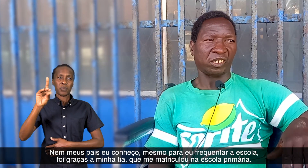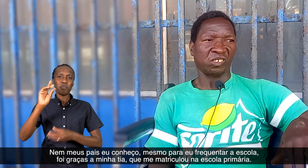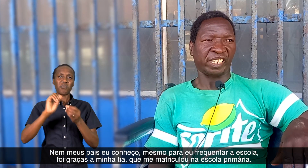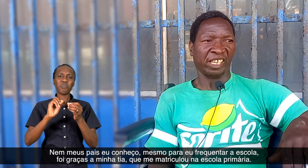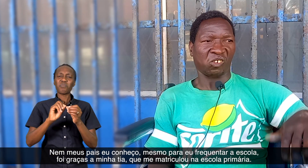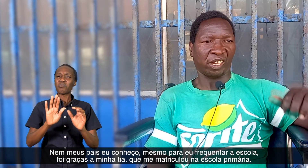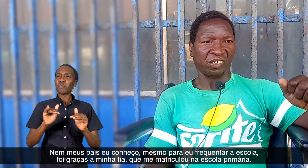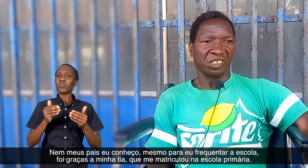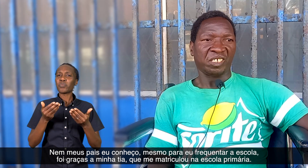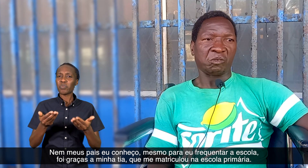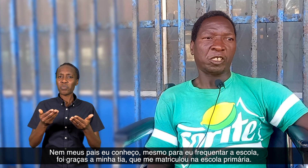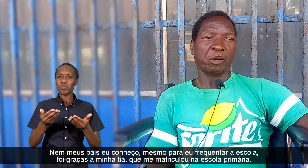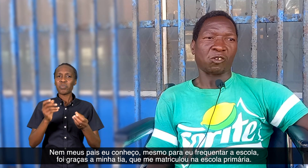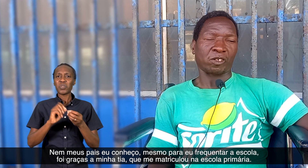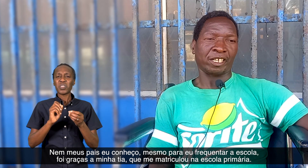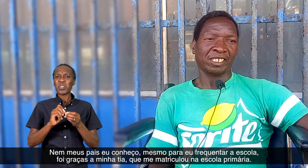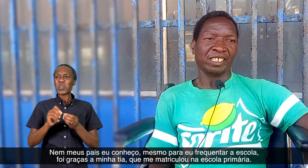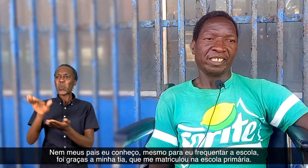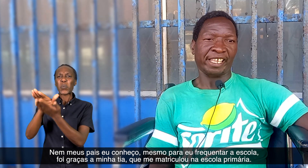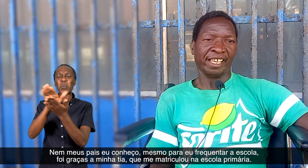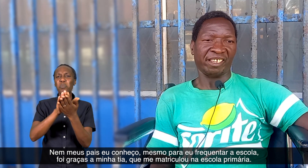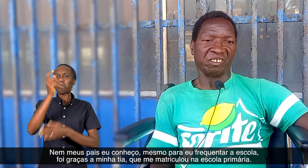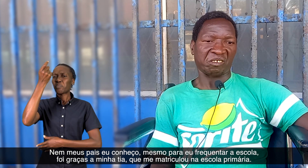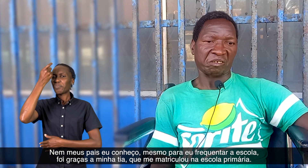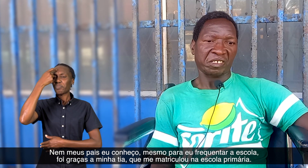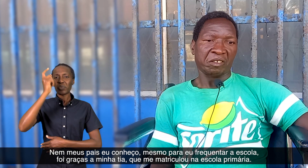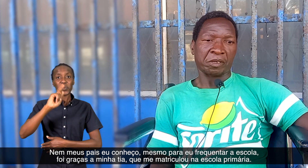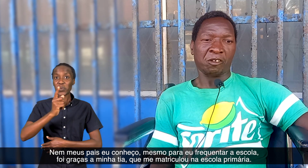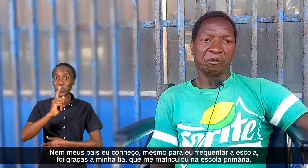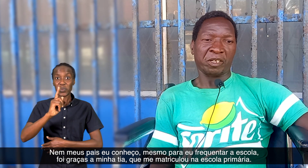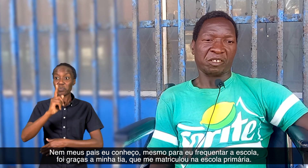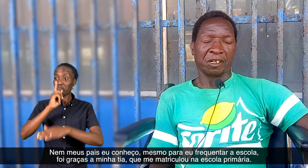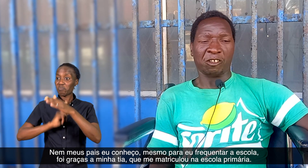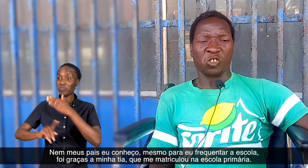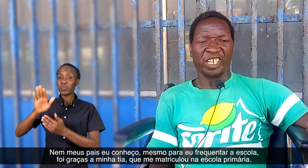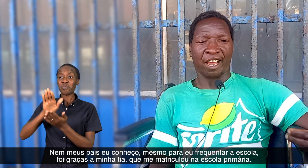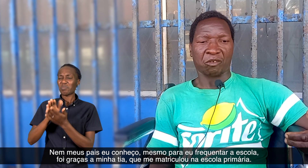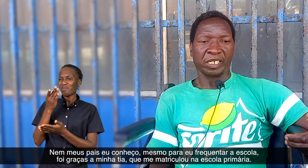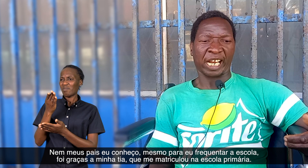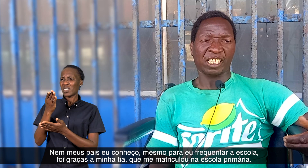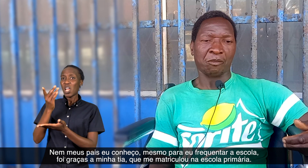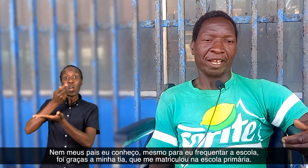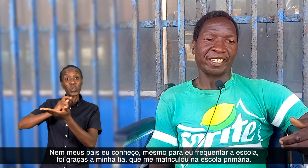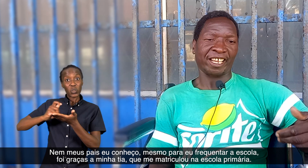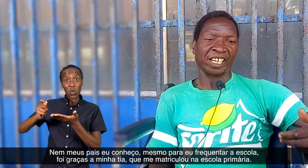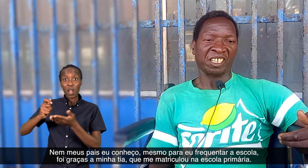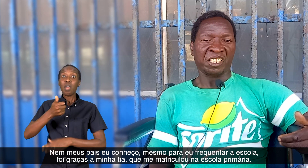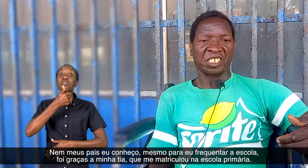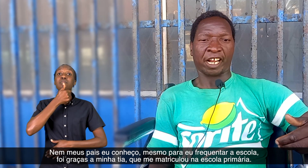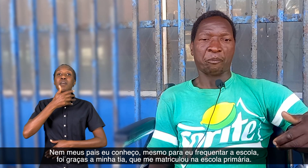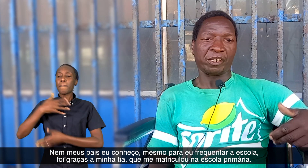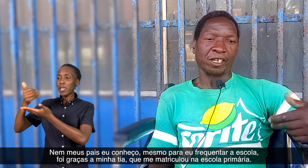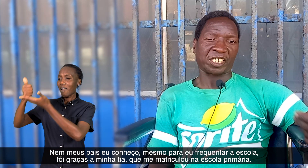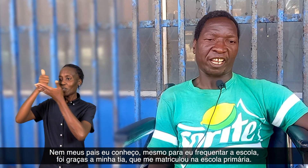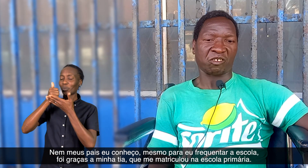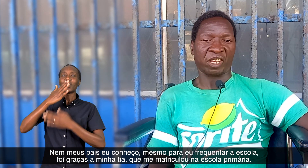2, né, meus pais não conhecem, né? Então eu estudar, graças à minha tia